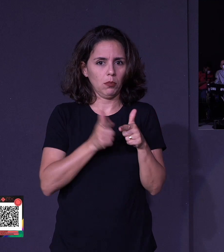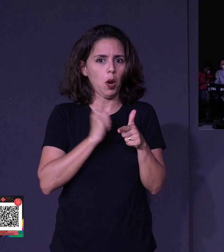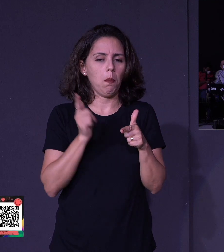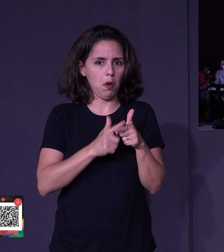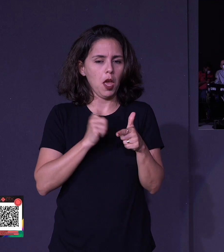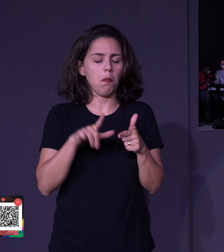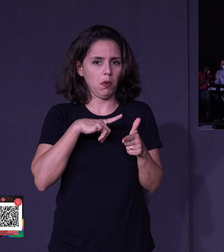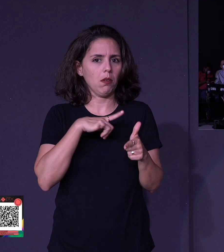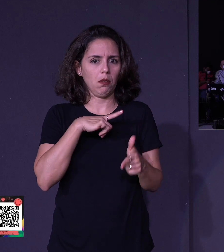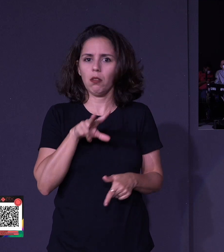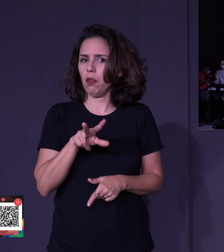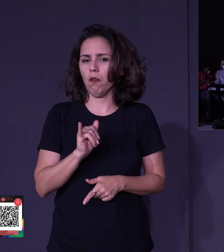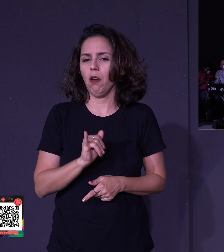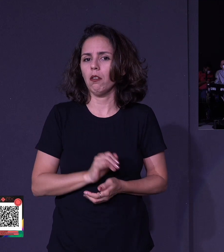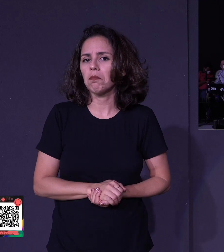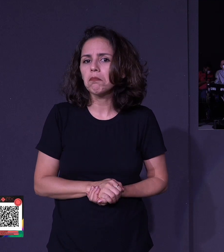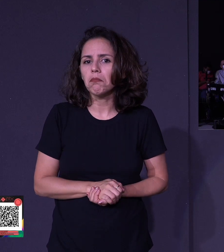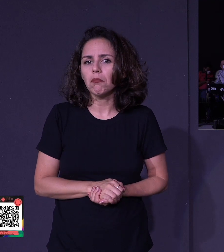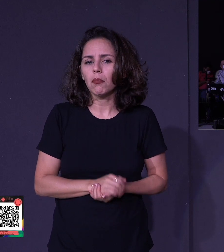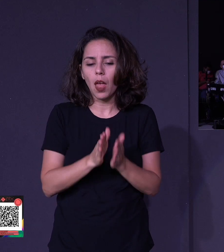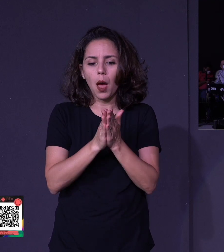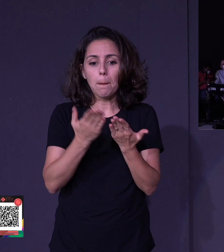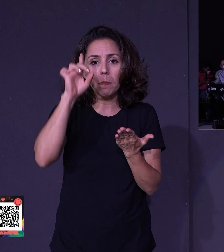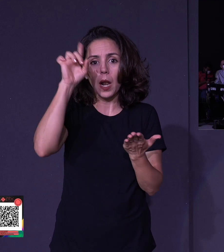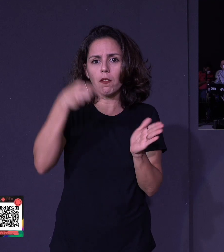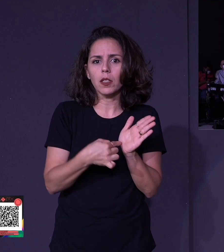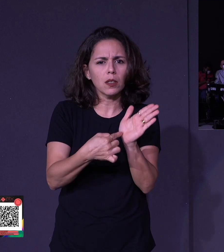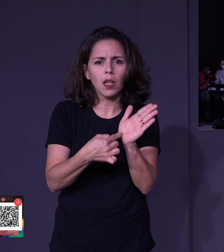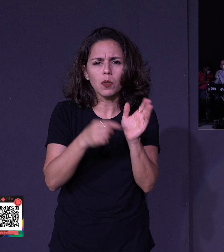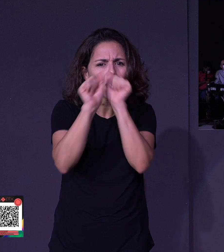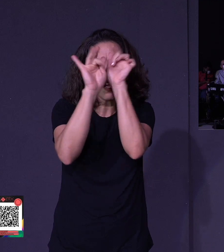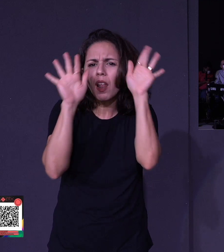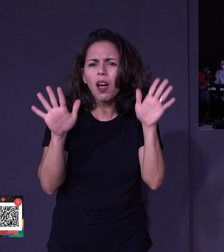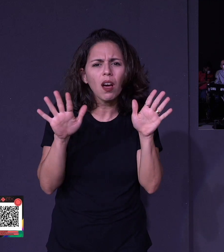A palavra é clara. O Senhor criou macho e fêmea.